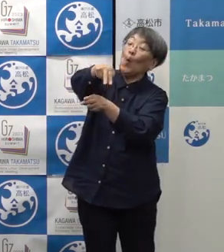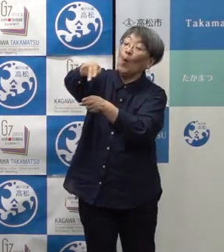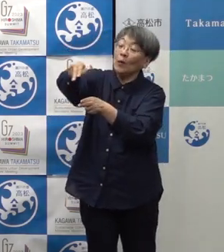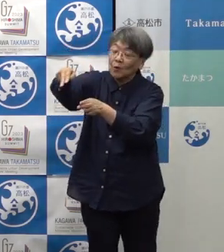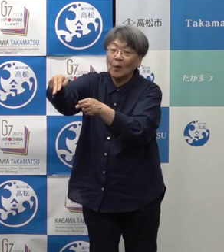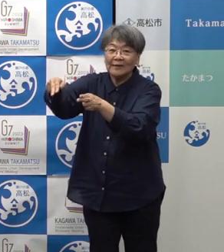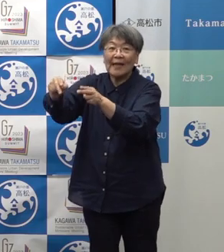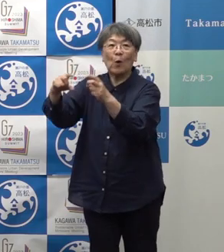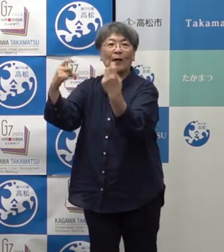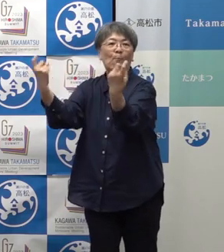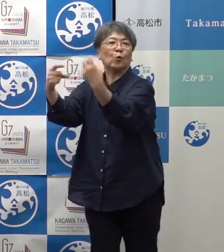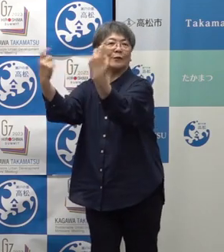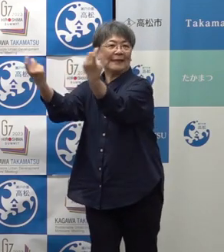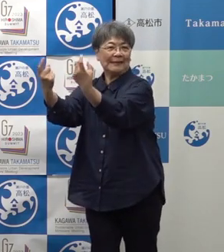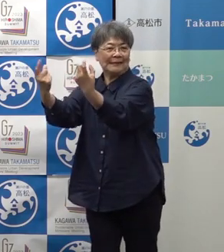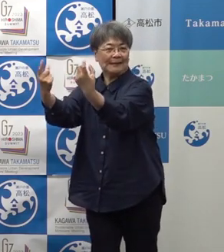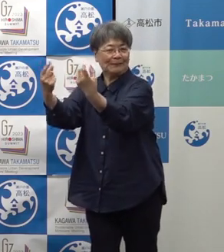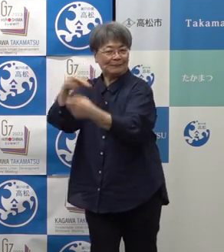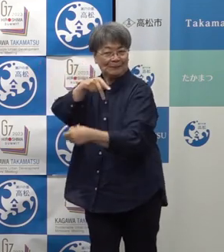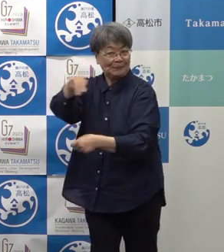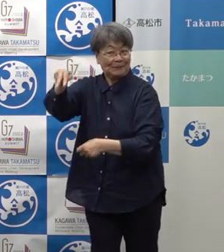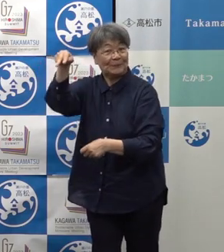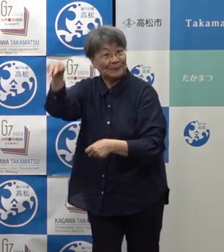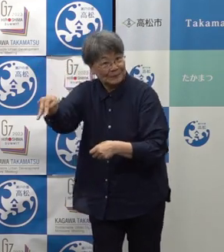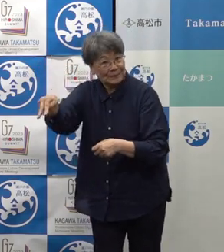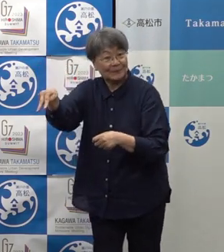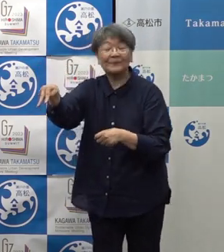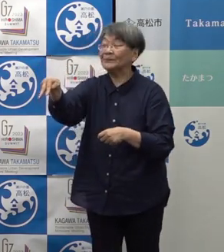広場に出るという形ですね。これ